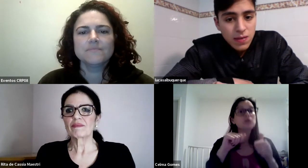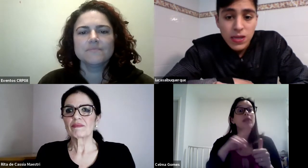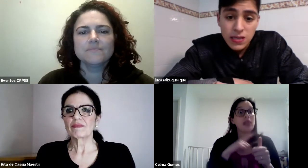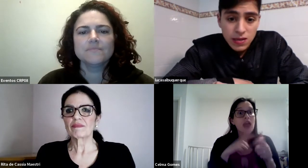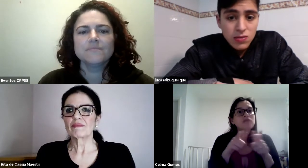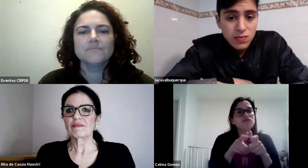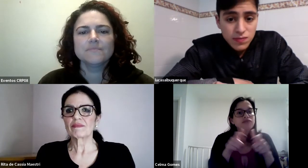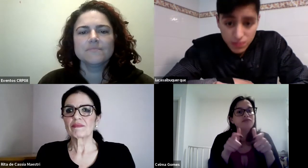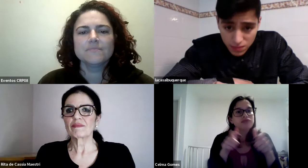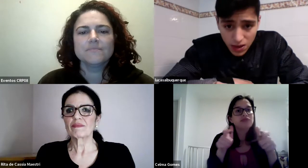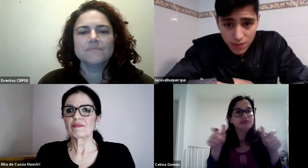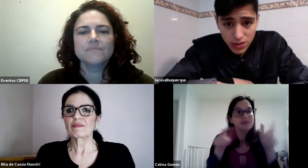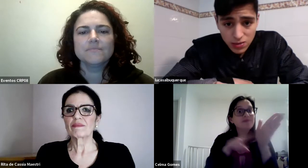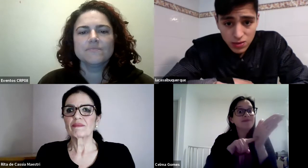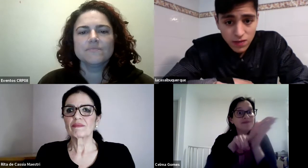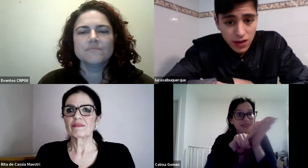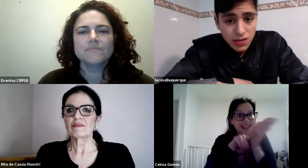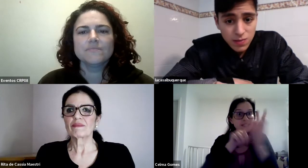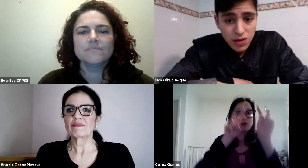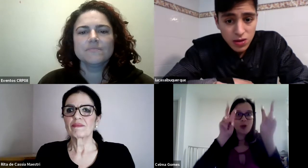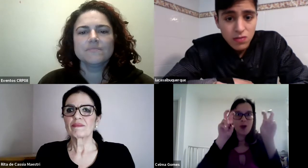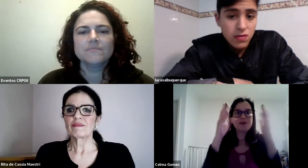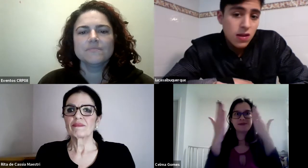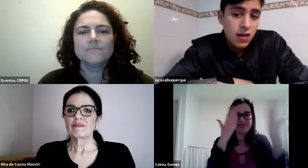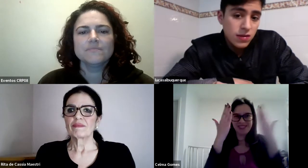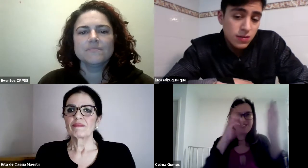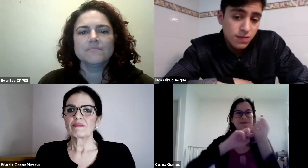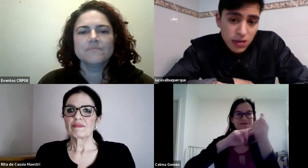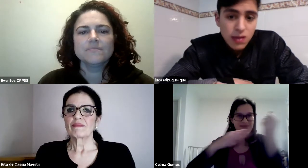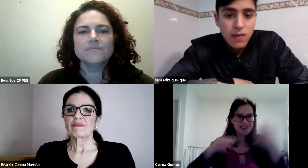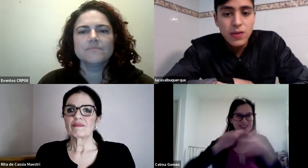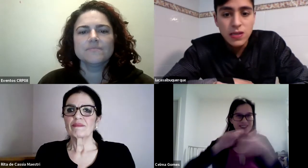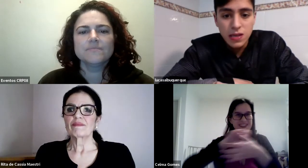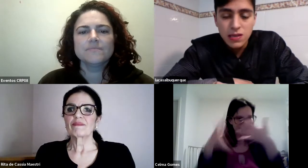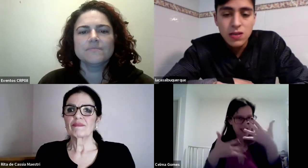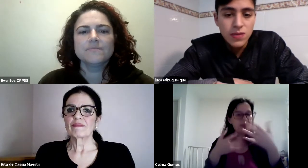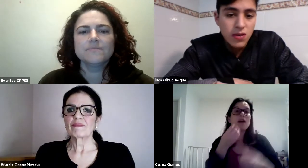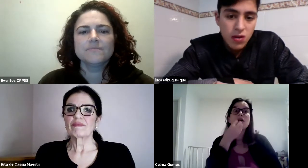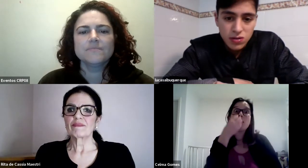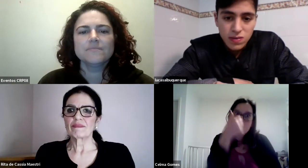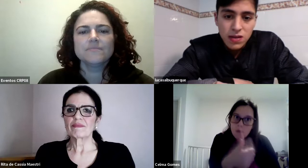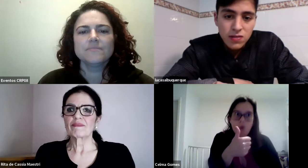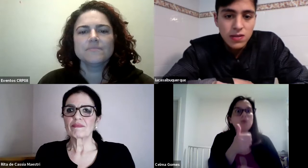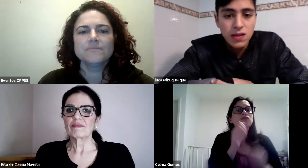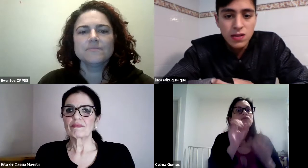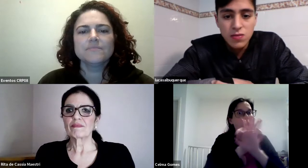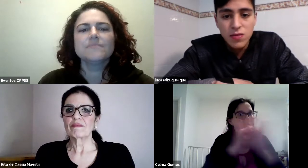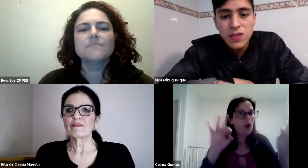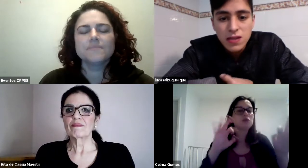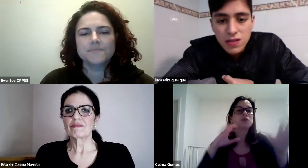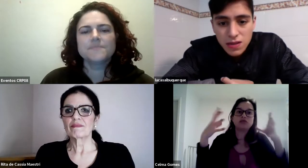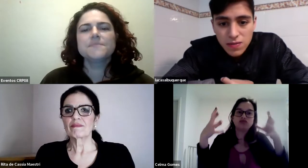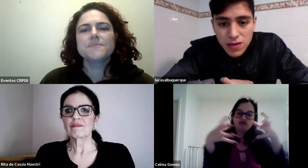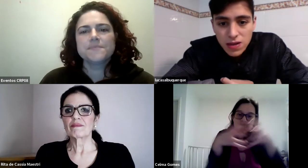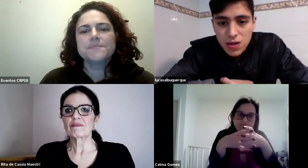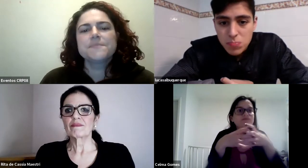é preciso é preciso que vá se expandindo, né, se expanda a pesquisa de psicólogos bilíngues, né, que sejam